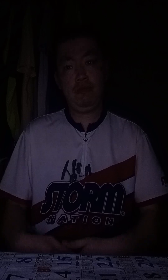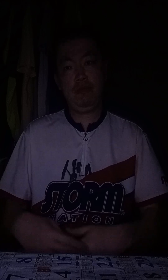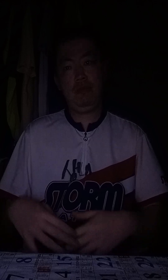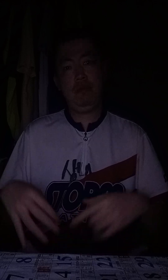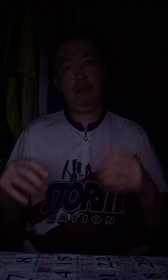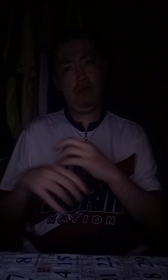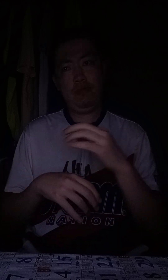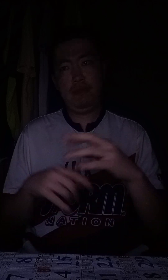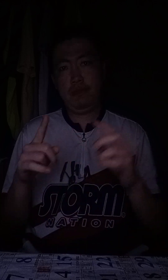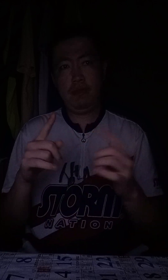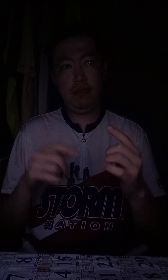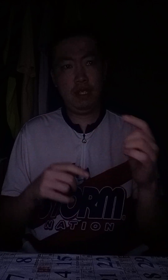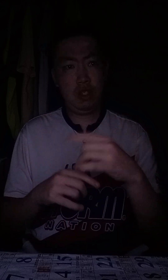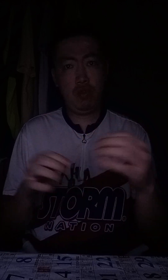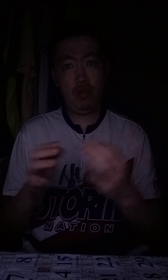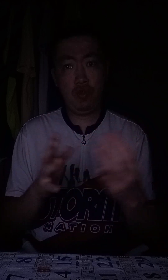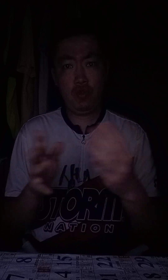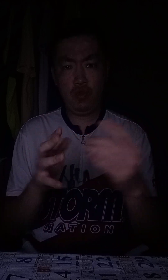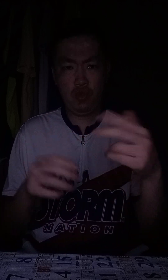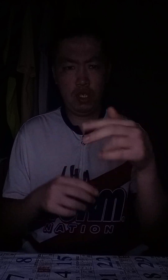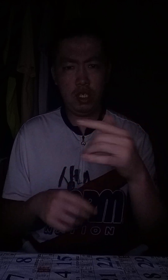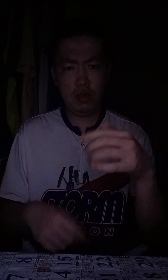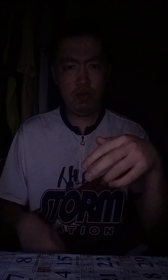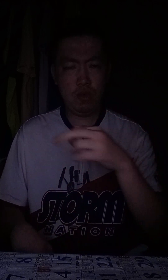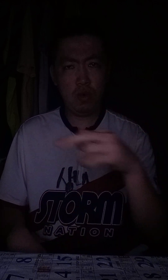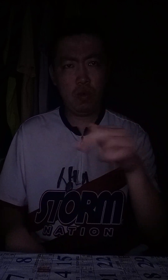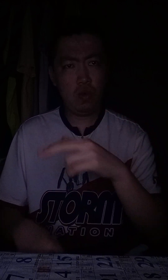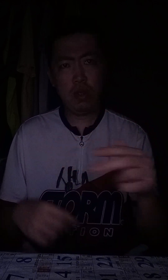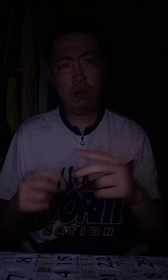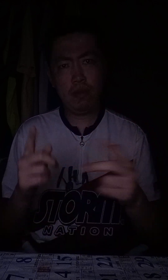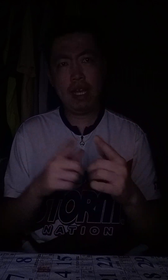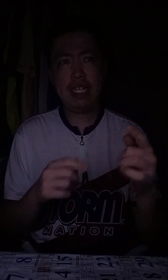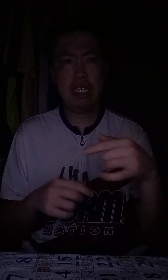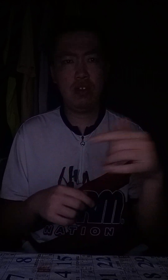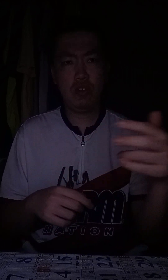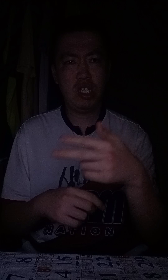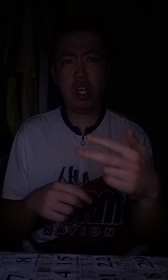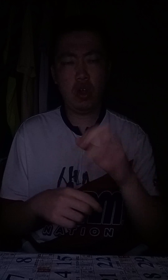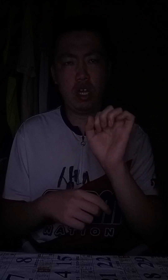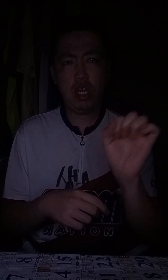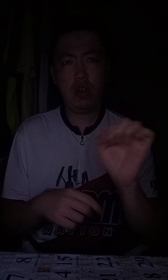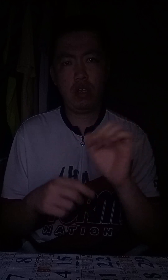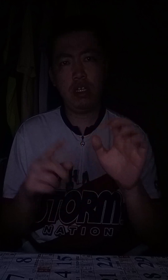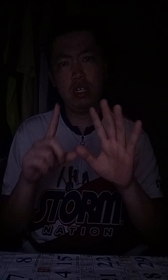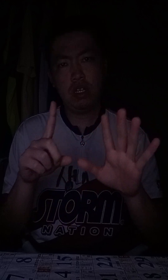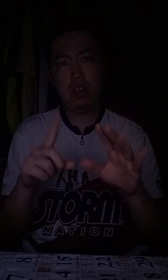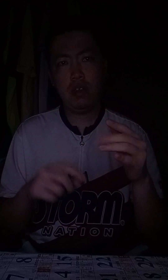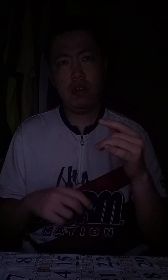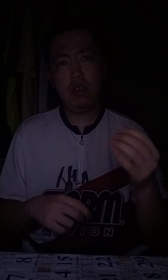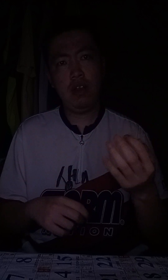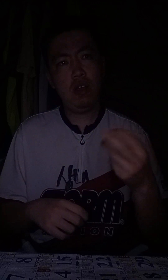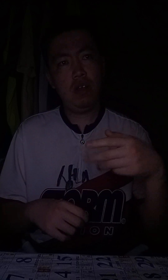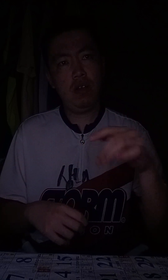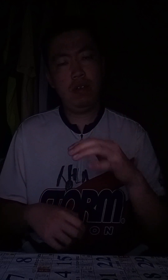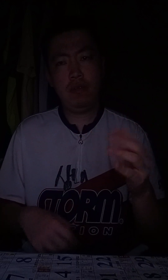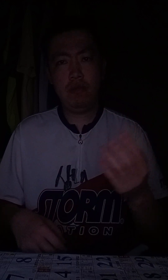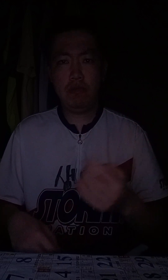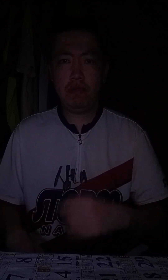지난해 11월 충주에서 순도가 낮은 불량 수소를 주입한 수소 전기 자동차는 70여 대. 불량수소가